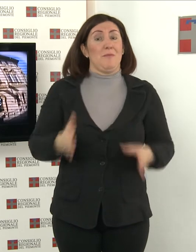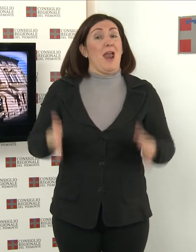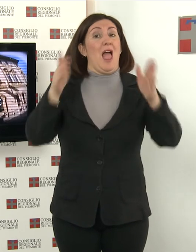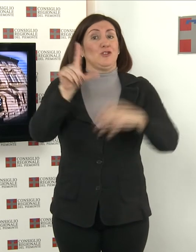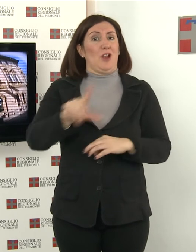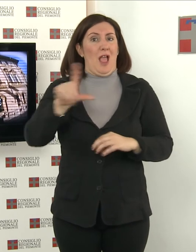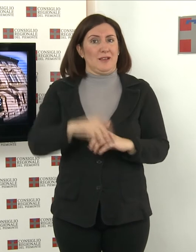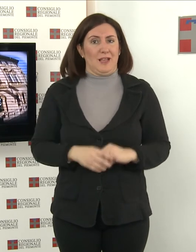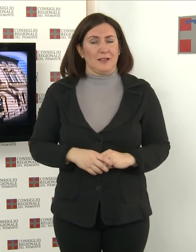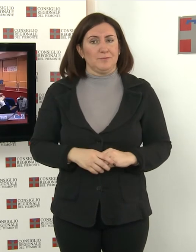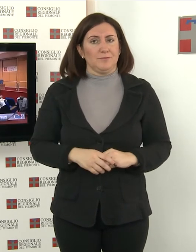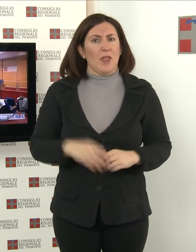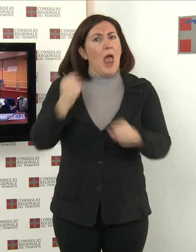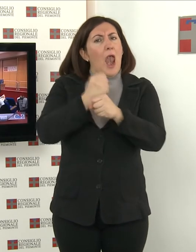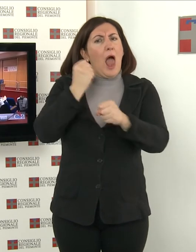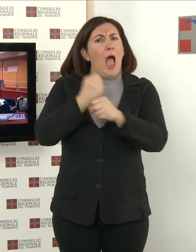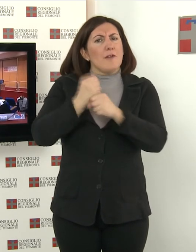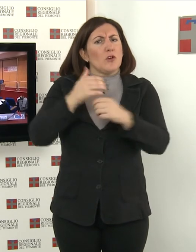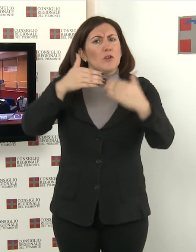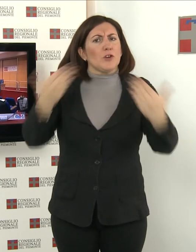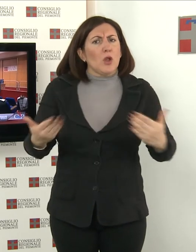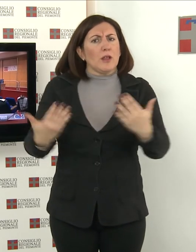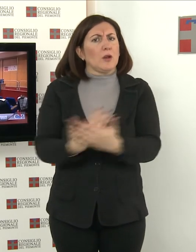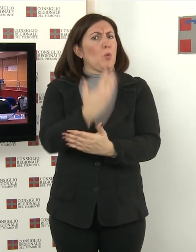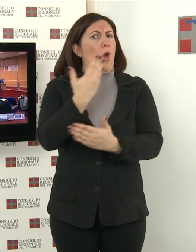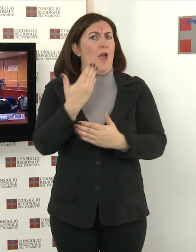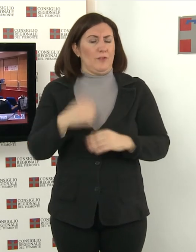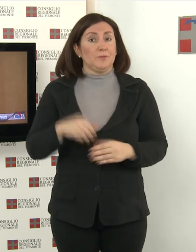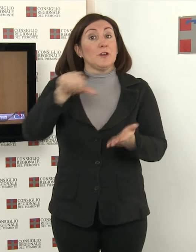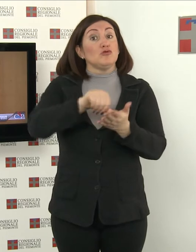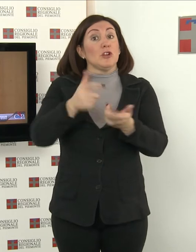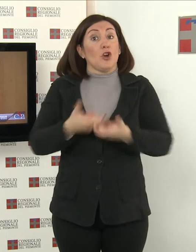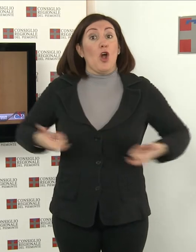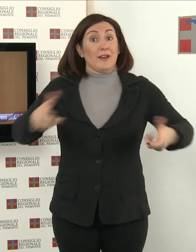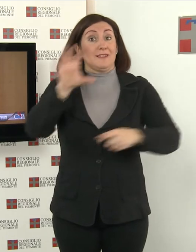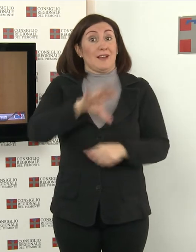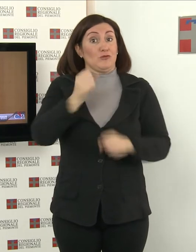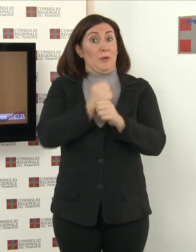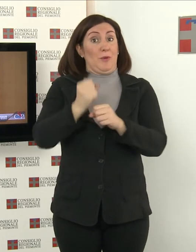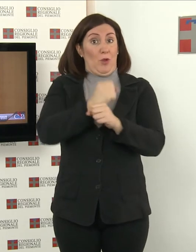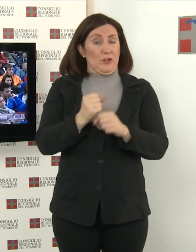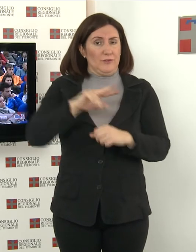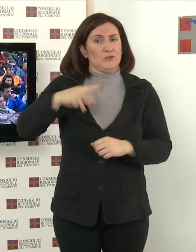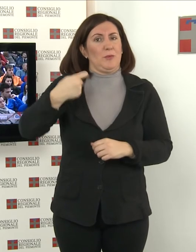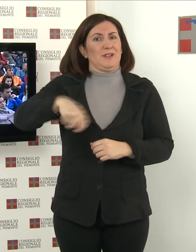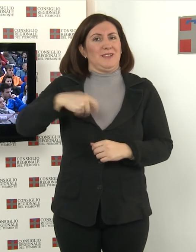frontiere del lavoro al centro congressi della Regione Piemonte il vicepresidente del consiglio regionale Roberto Placido è intervenuto al